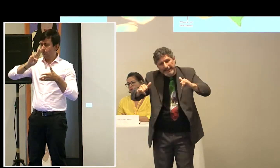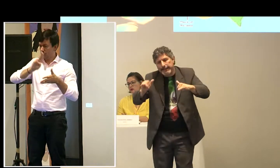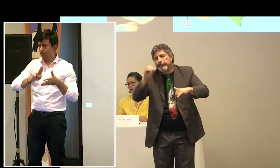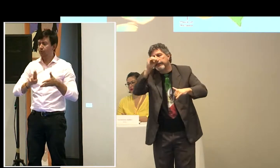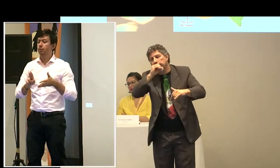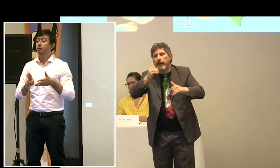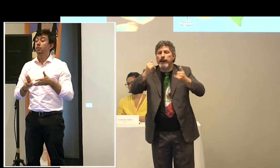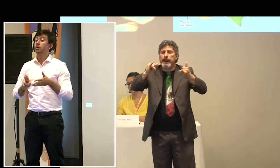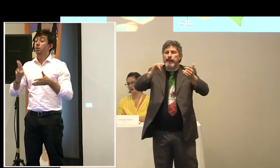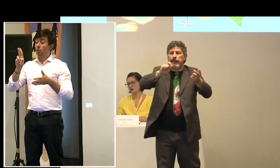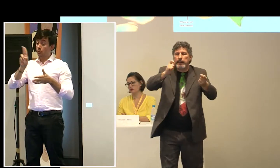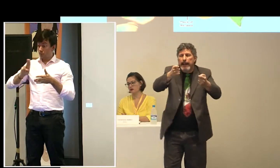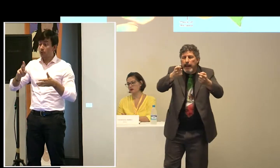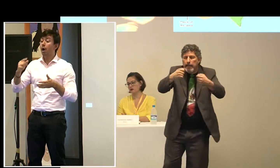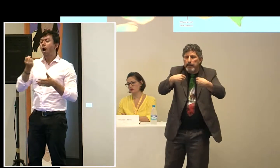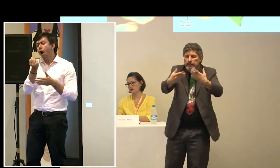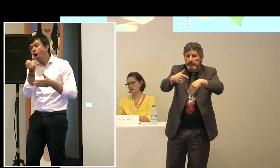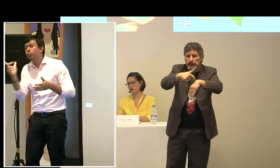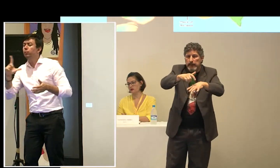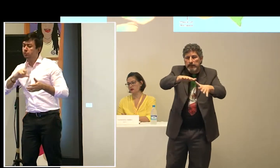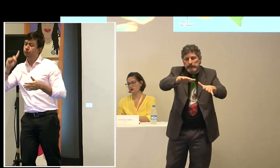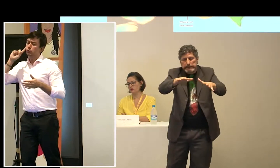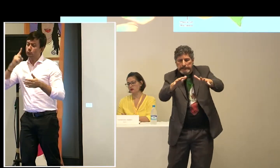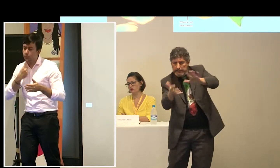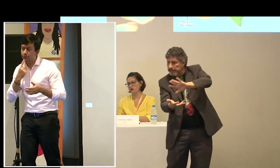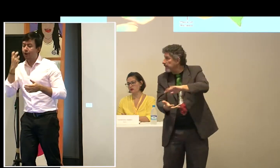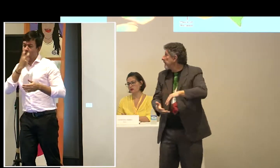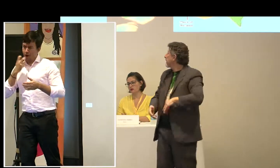se usam língua de sinais, LSM.